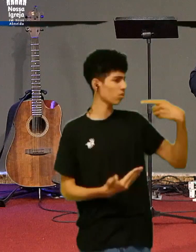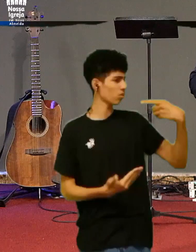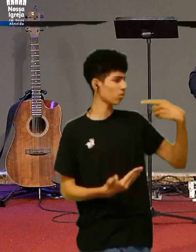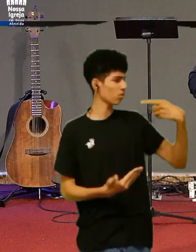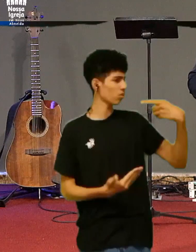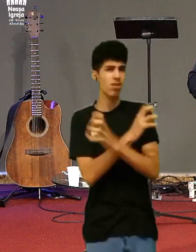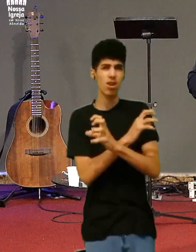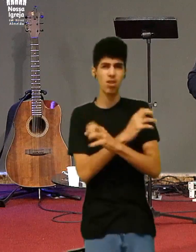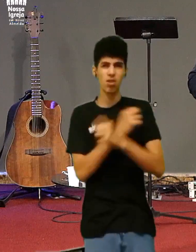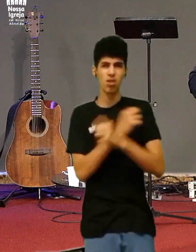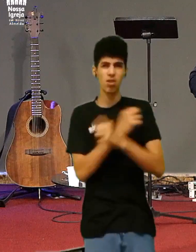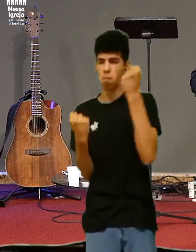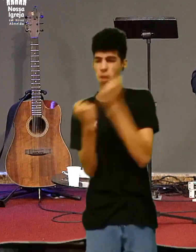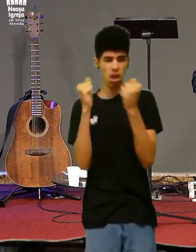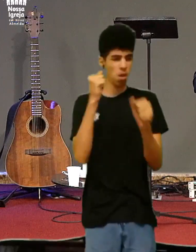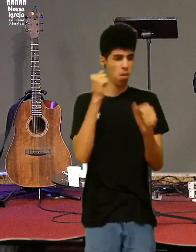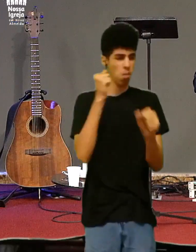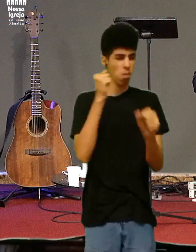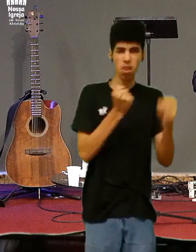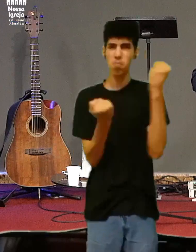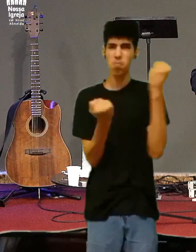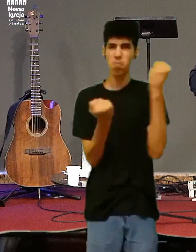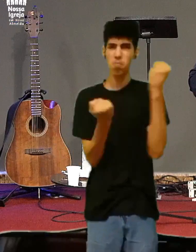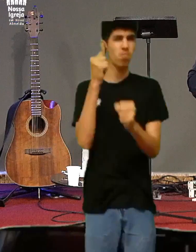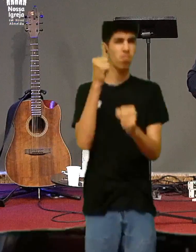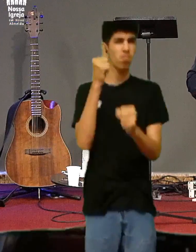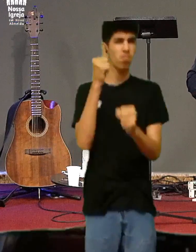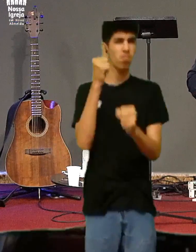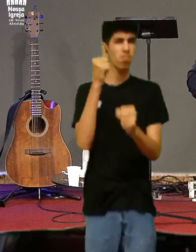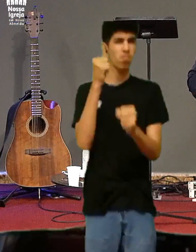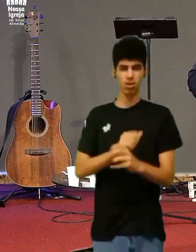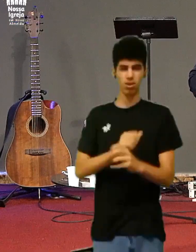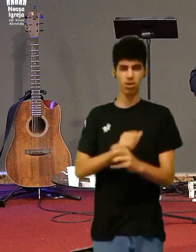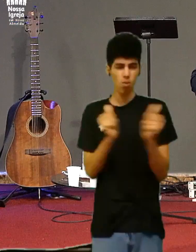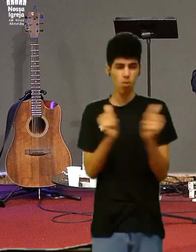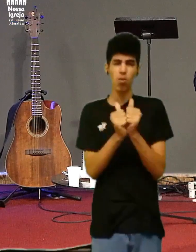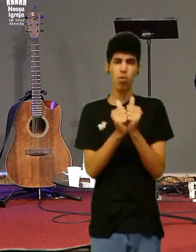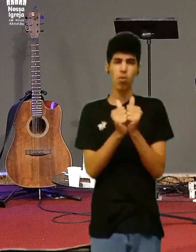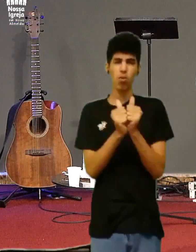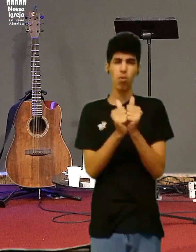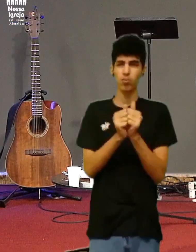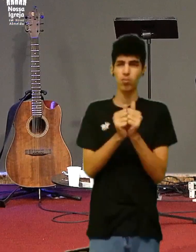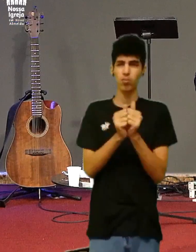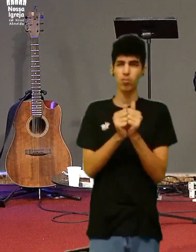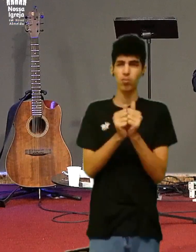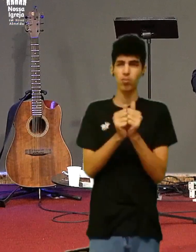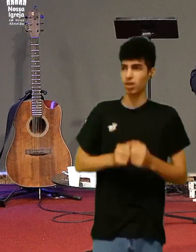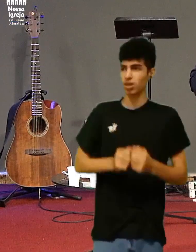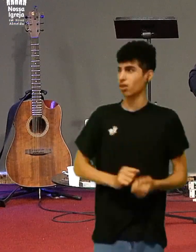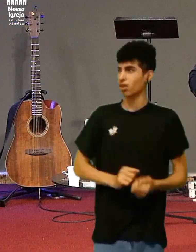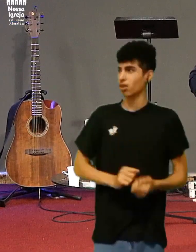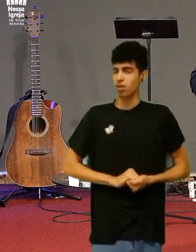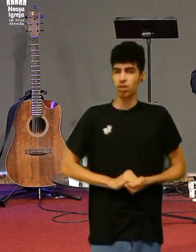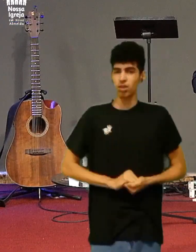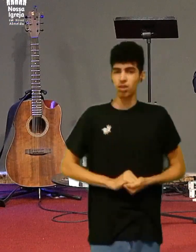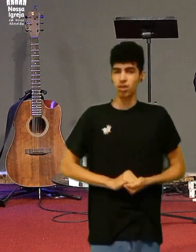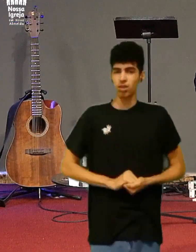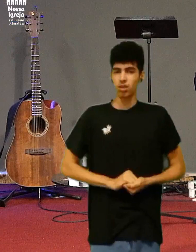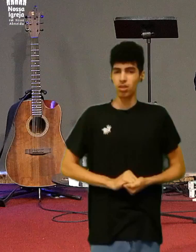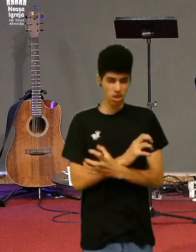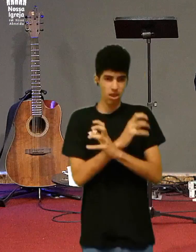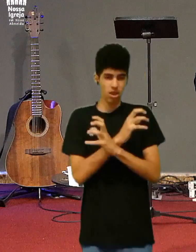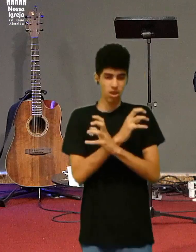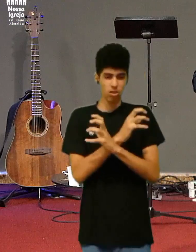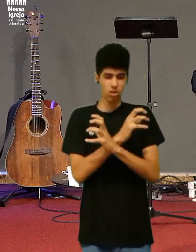e se ajuntavam, cada osso ao seu osso. Olhei, e eis que havia tendões sobre eles,